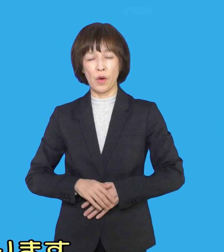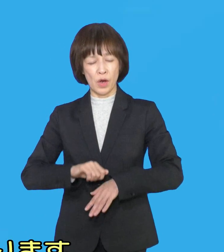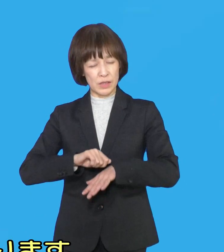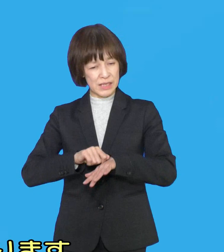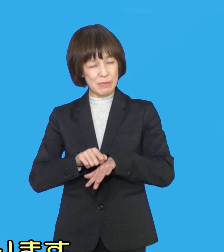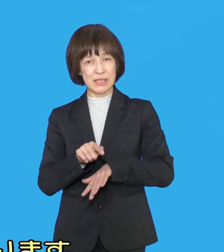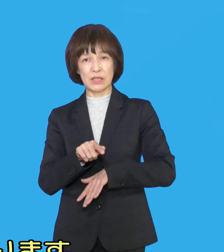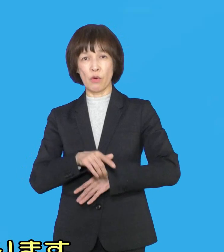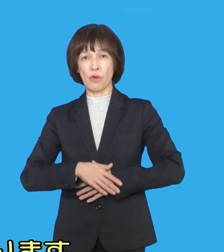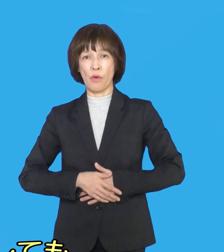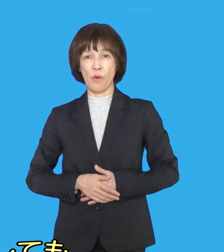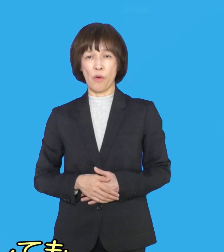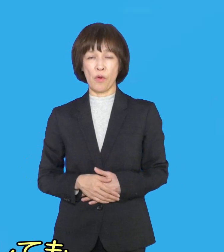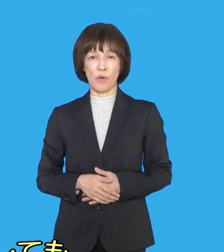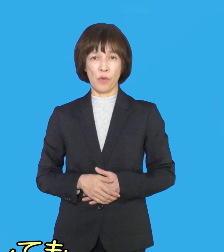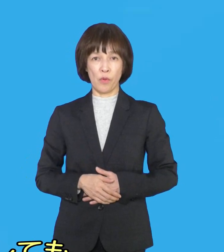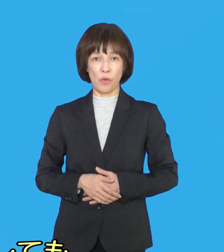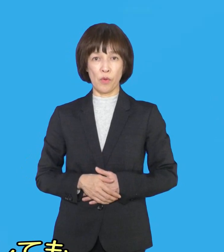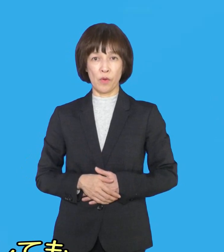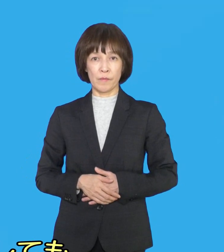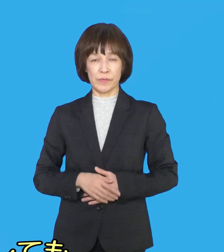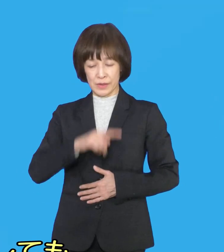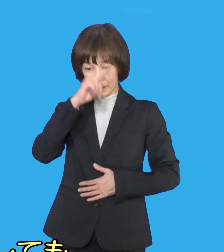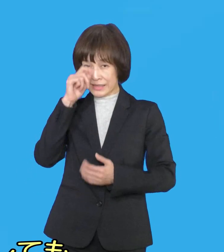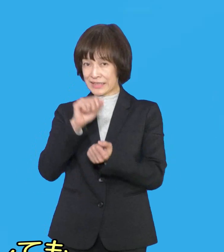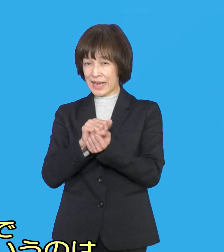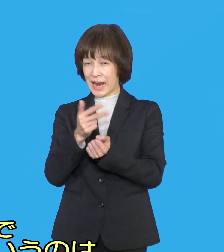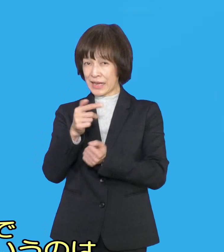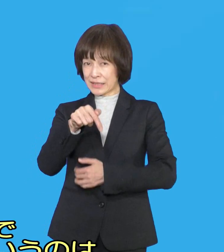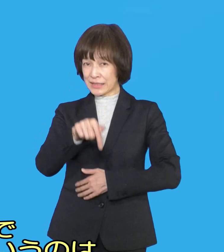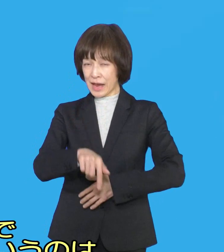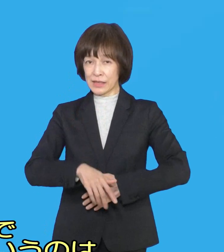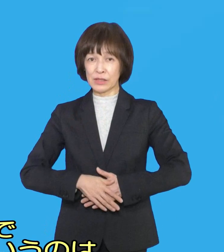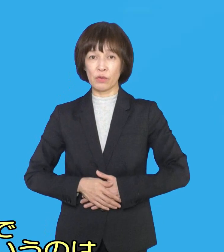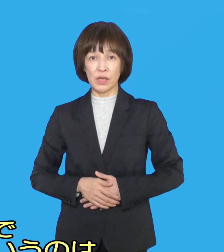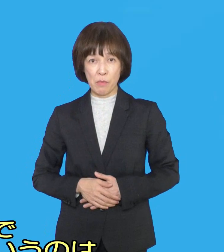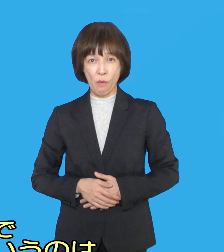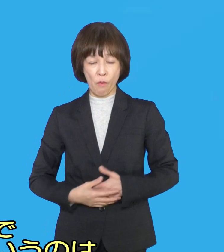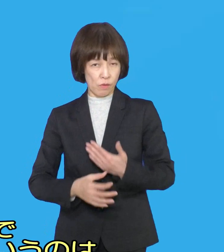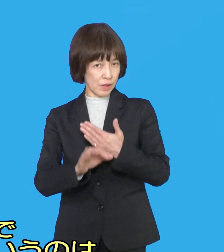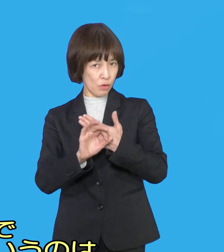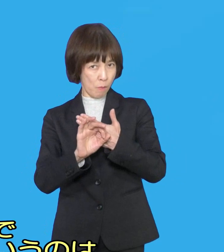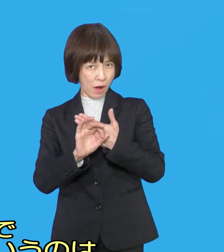厳しい状況であります。堺市内におきましても、例えばその